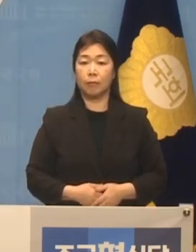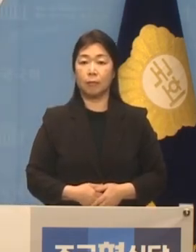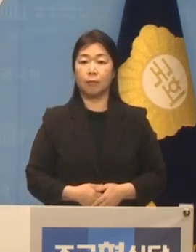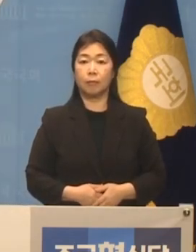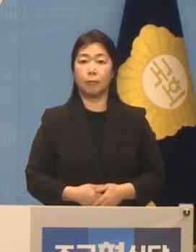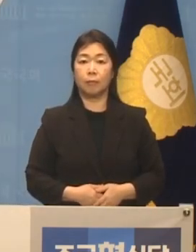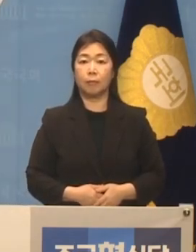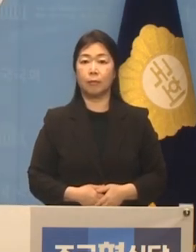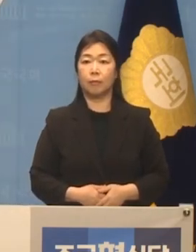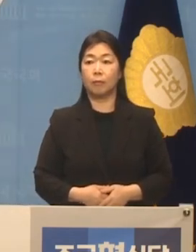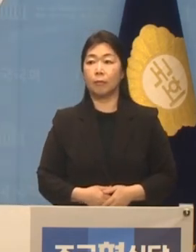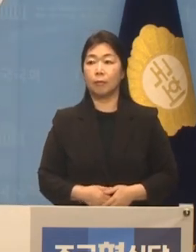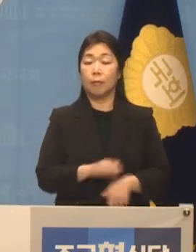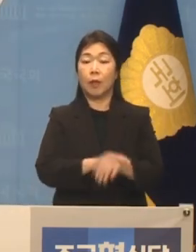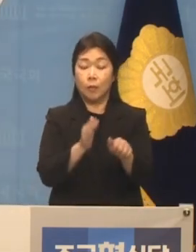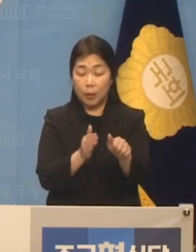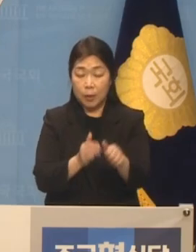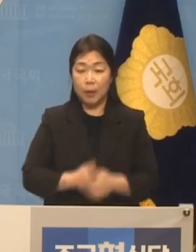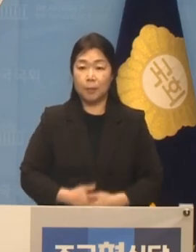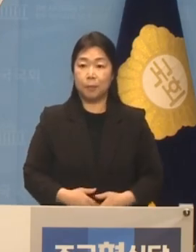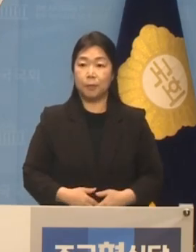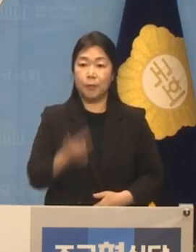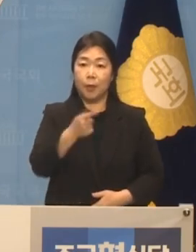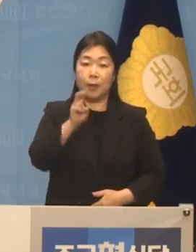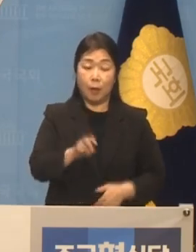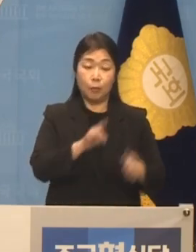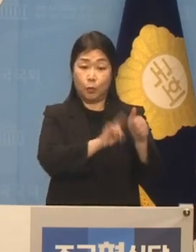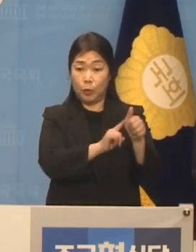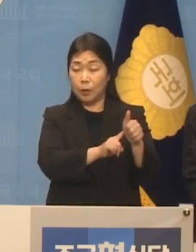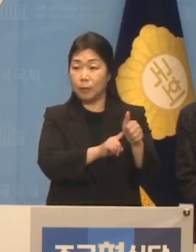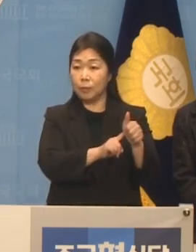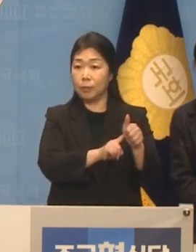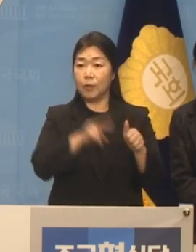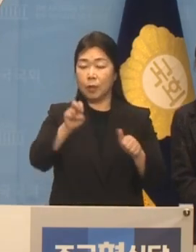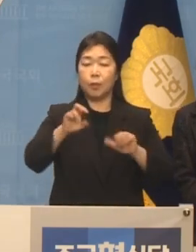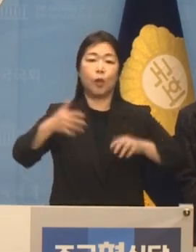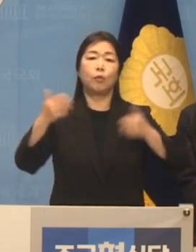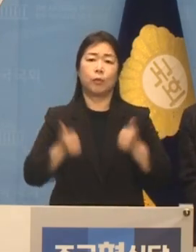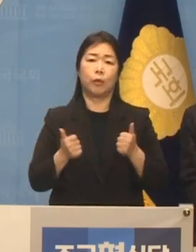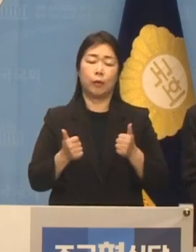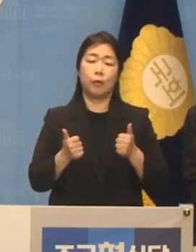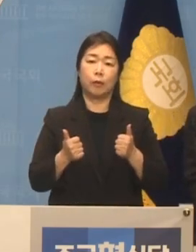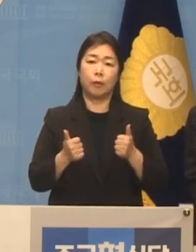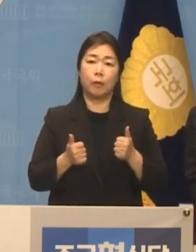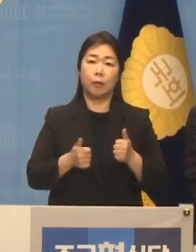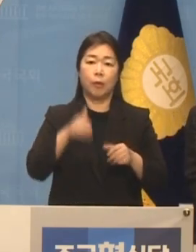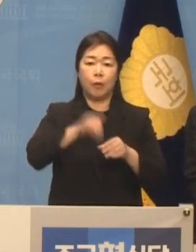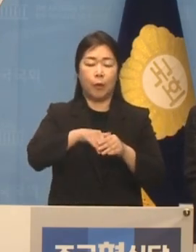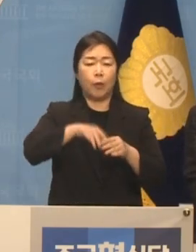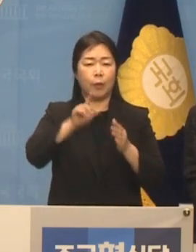네, 잘 부탁드리겠습니다. 우리 남기업 후보님이 22대